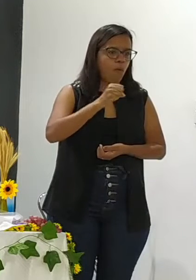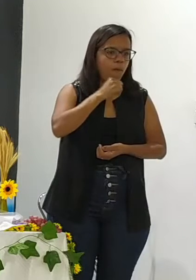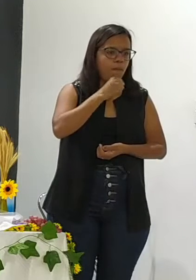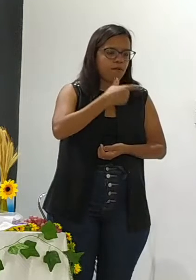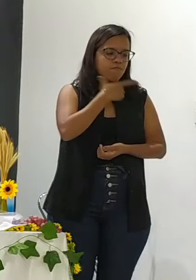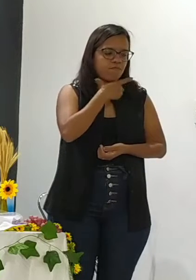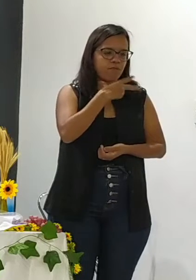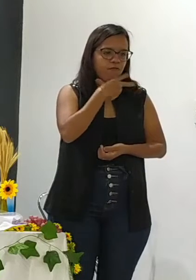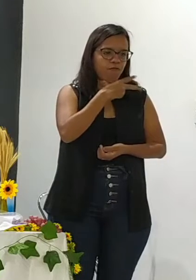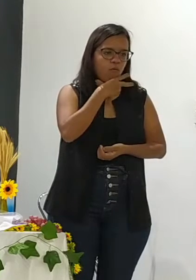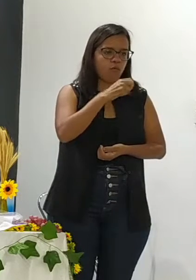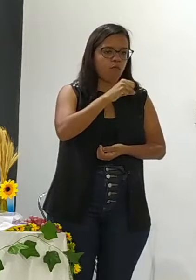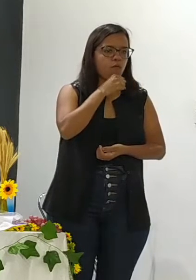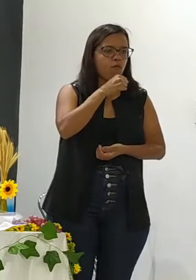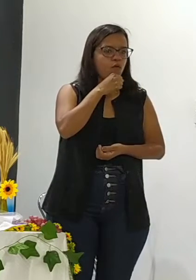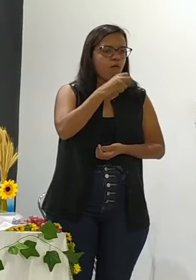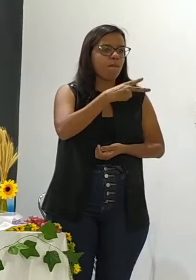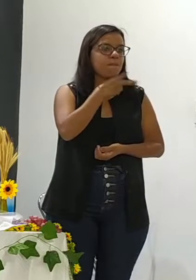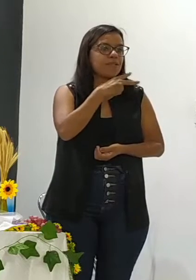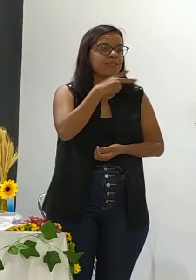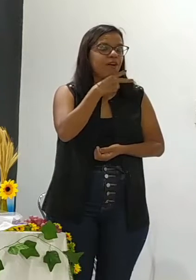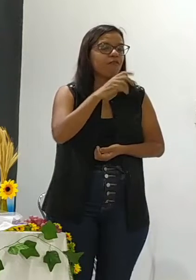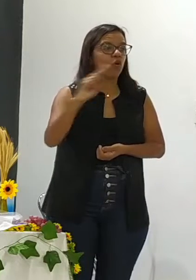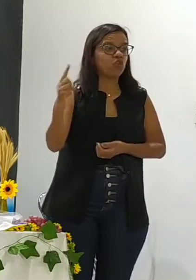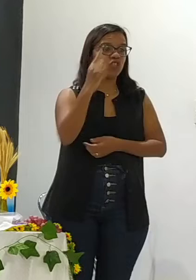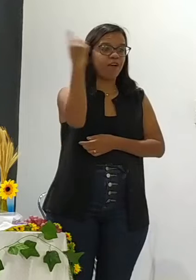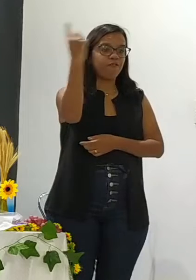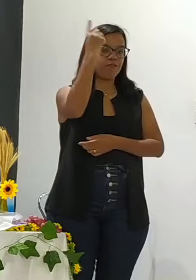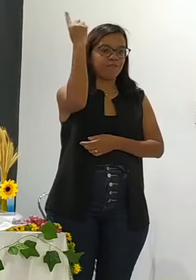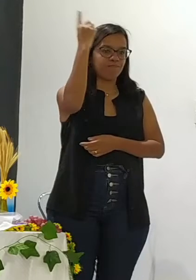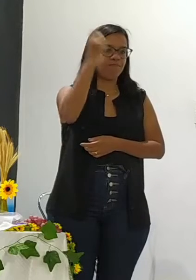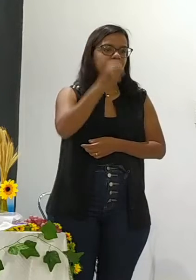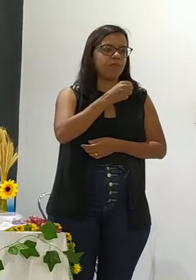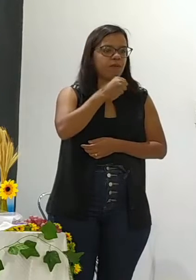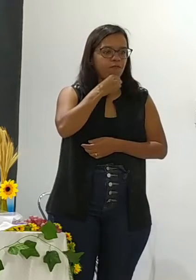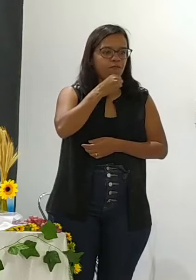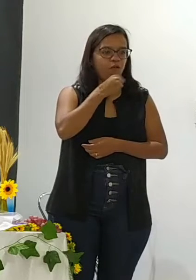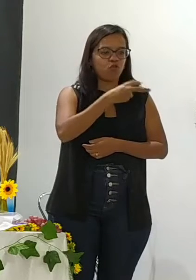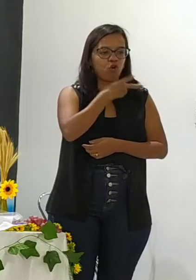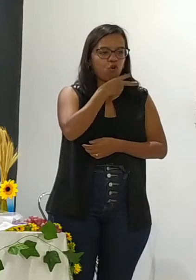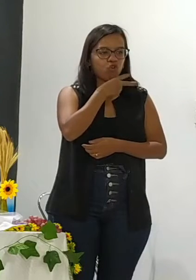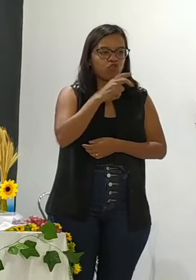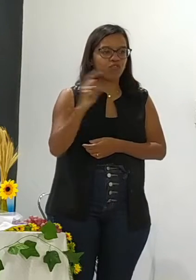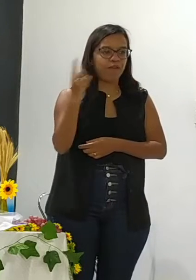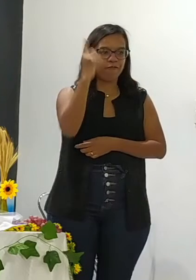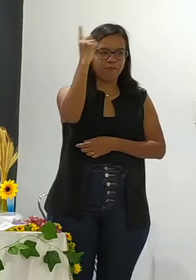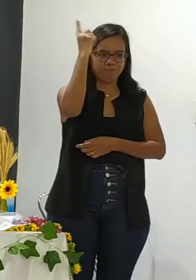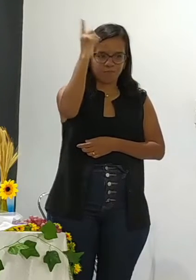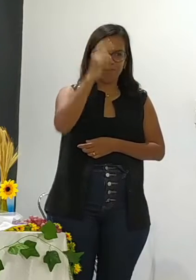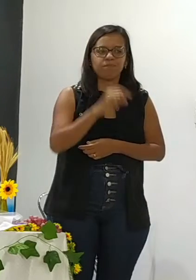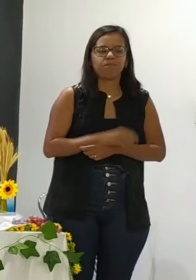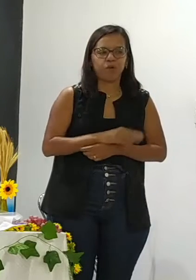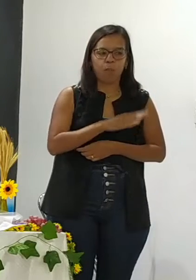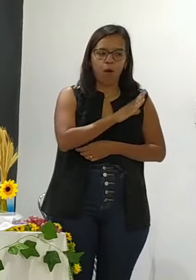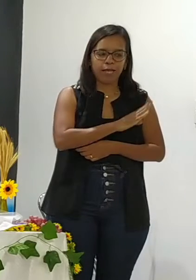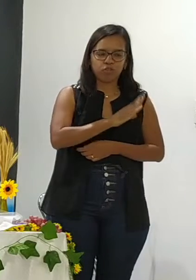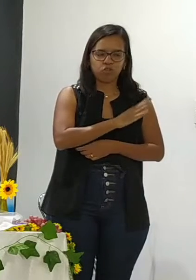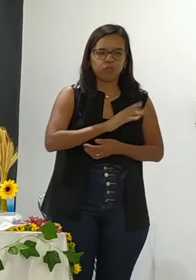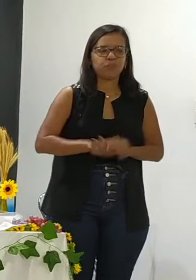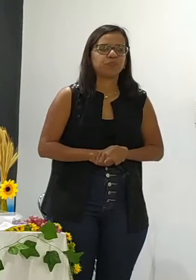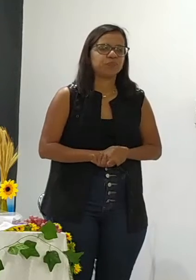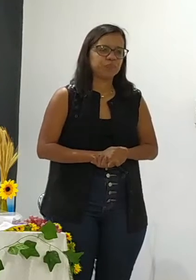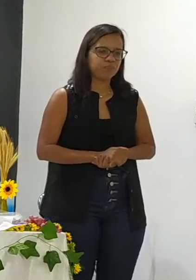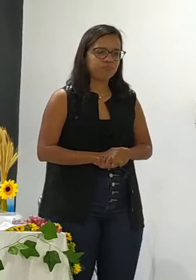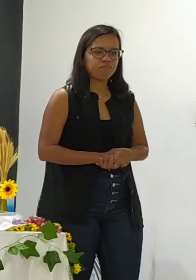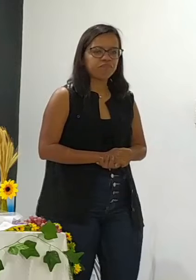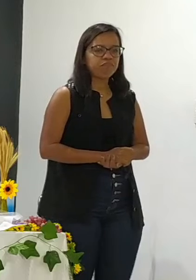veio de uma terra estrangeira. Uma mulher que jamais seria aceita no meio